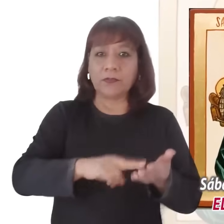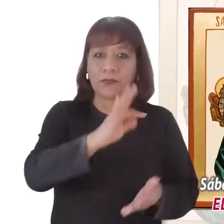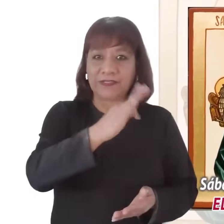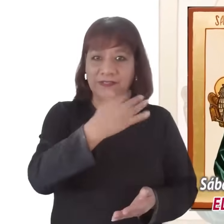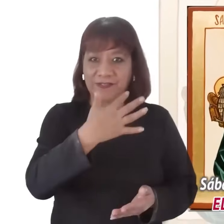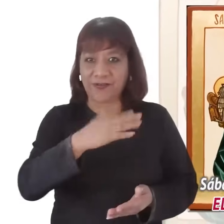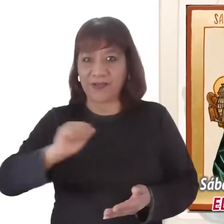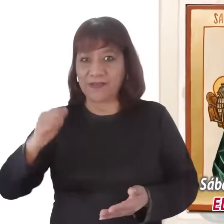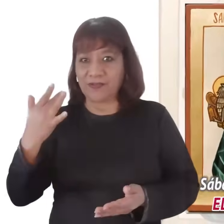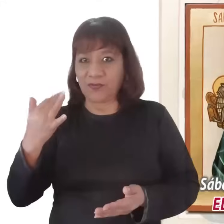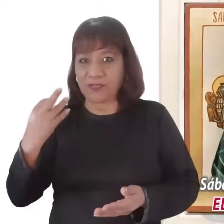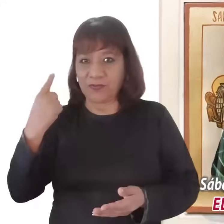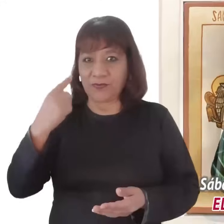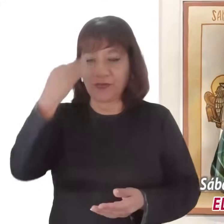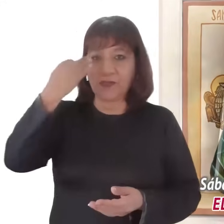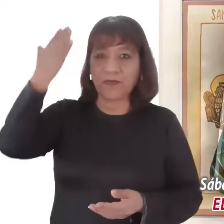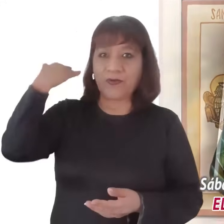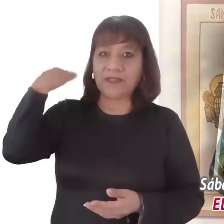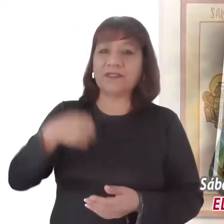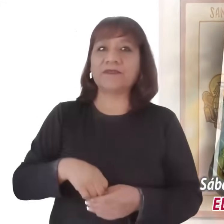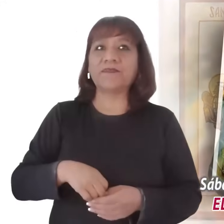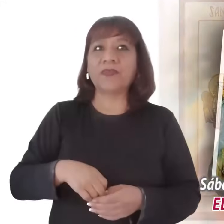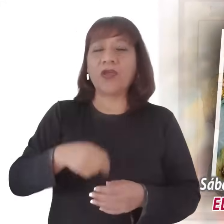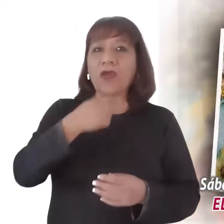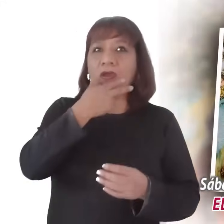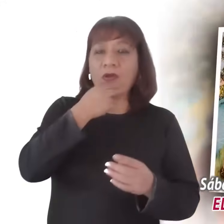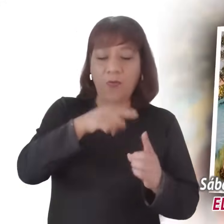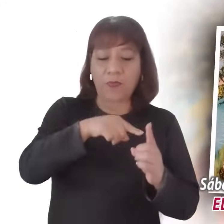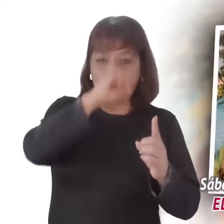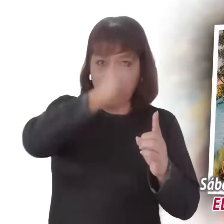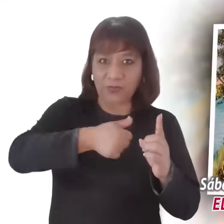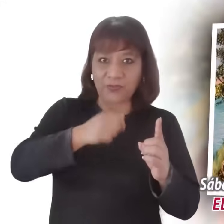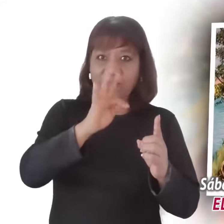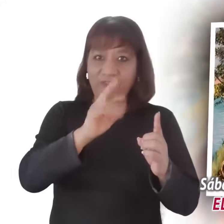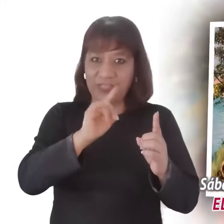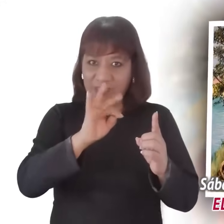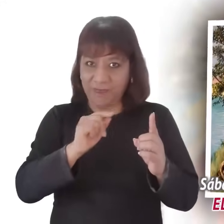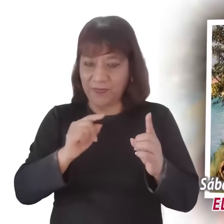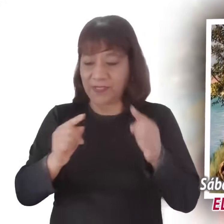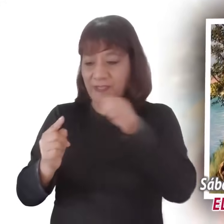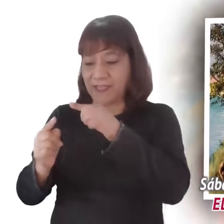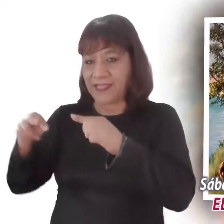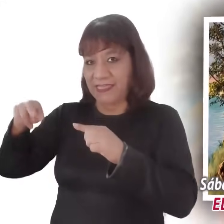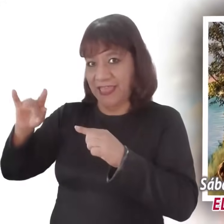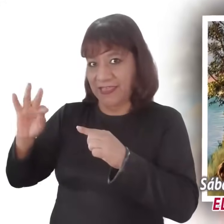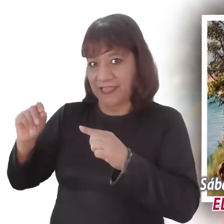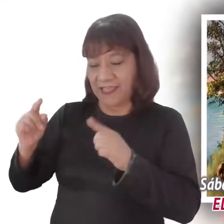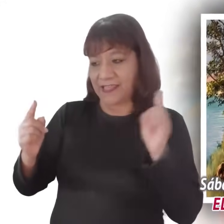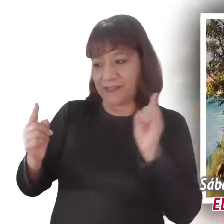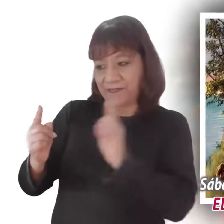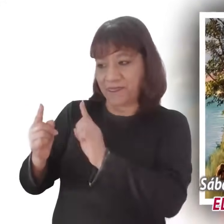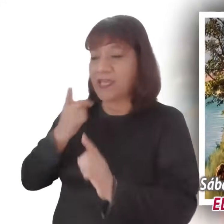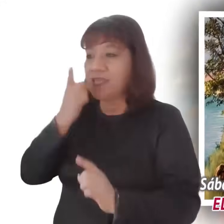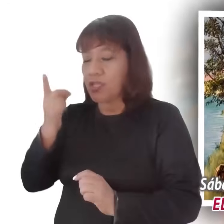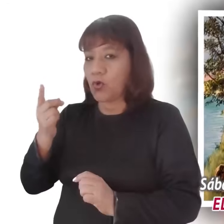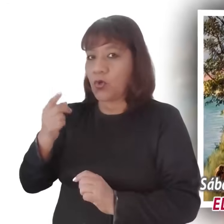1:45-51. En aquel tiempo, Felipe se encontró con Natanael y le dijo: hemos encontrado a aquel